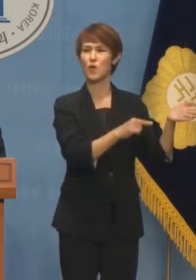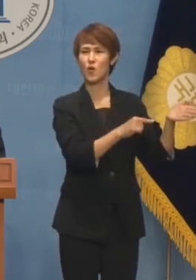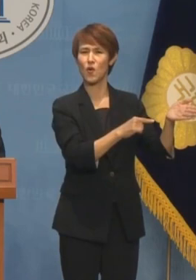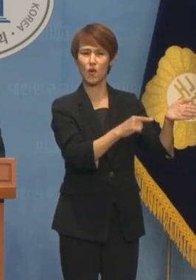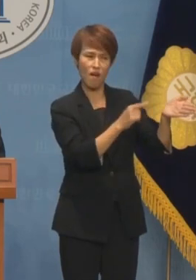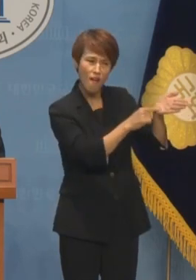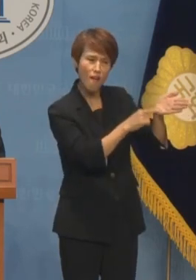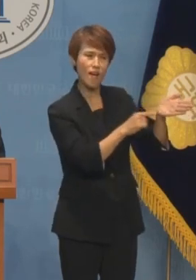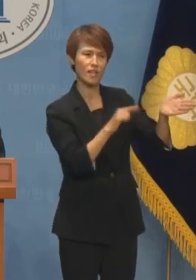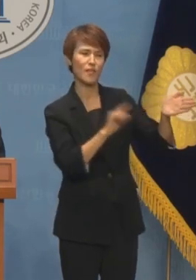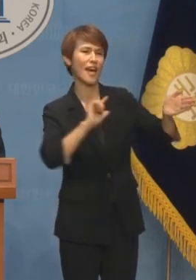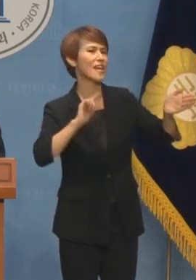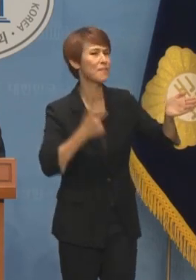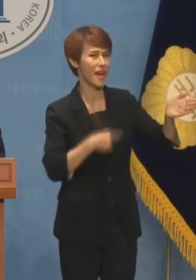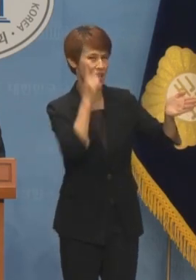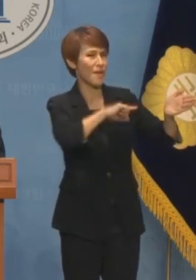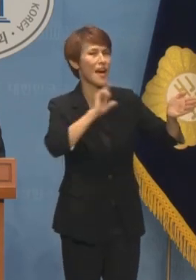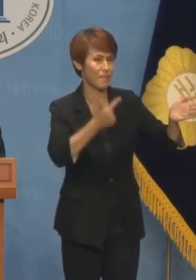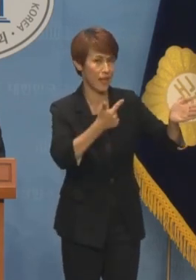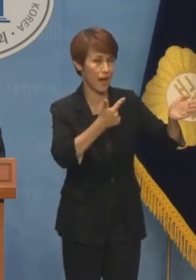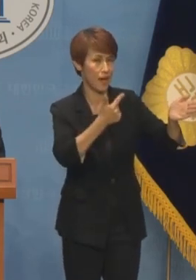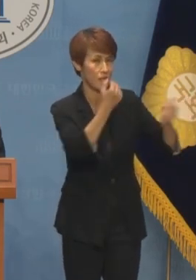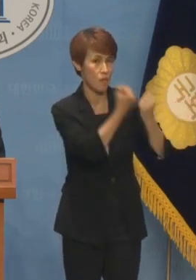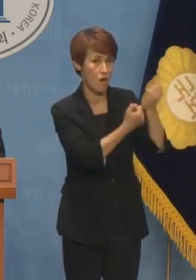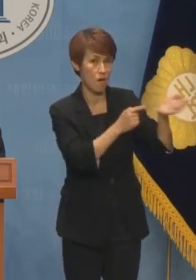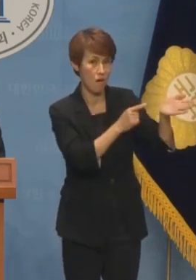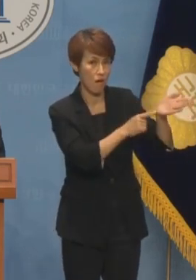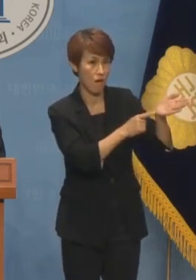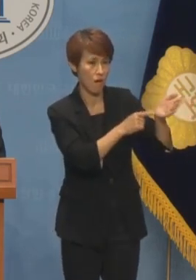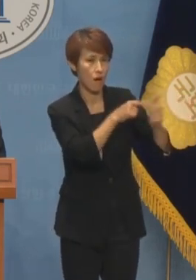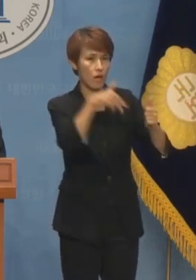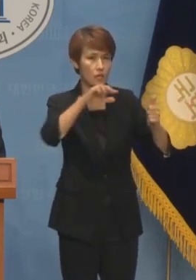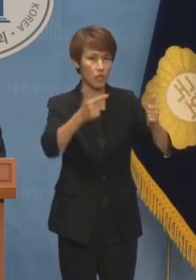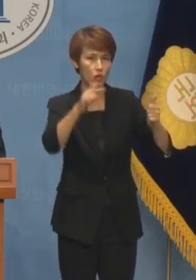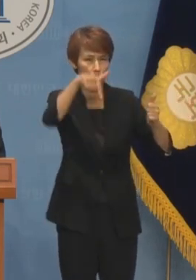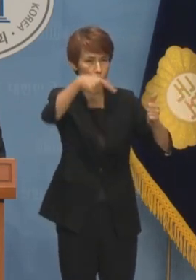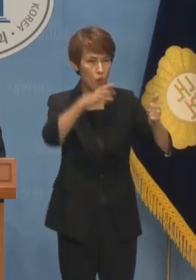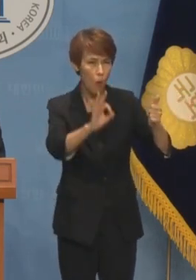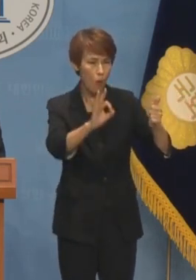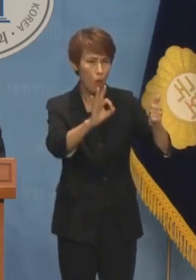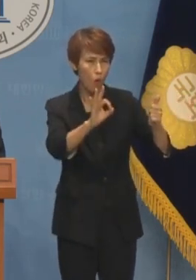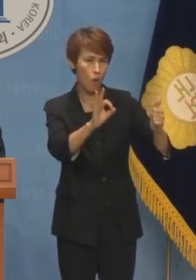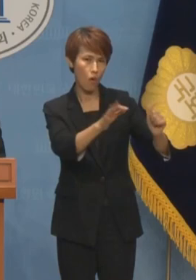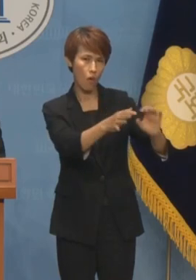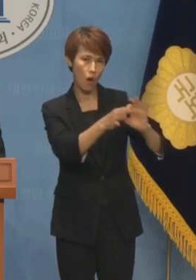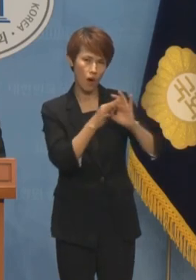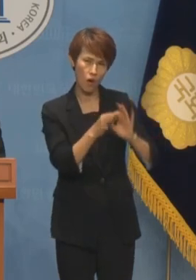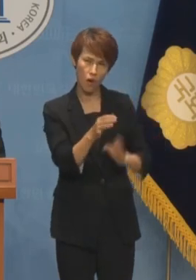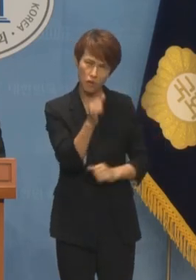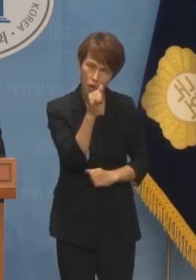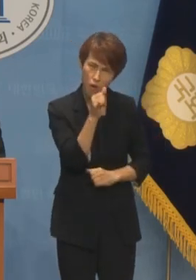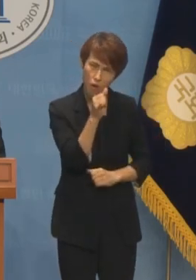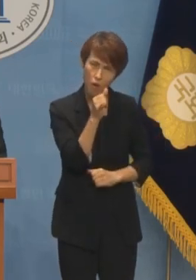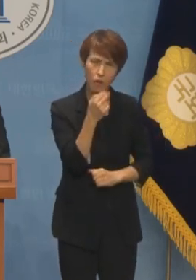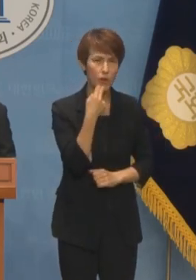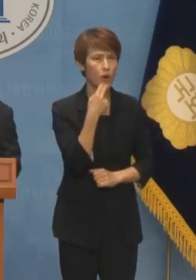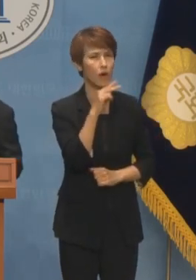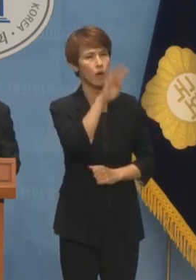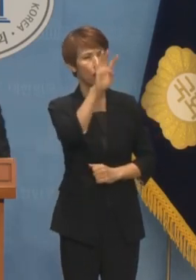분 아닙니다. 라고 했던 천공이라는 자와는 정말 무관합니까?